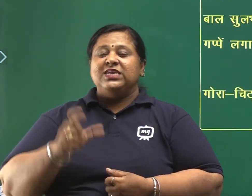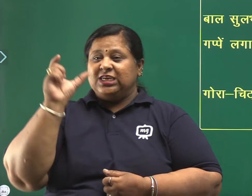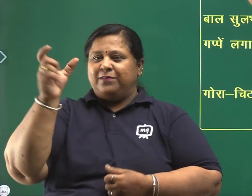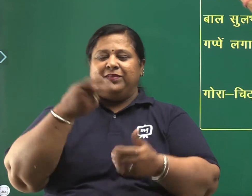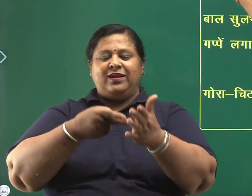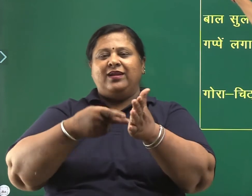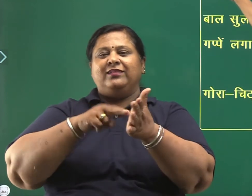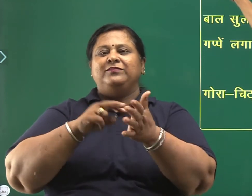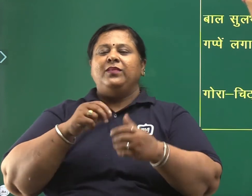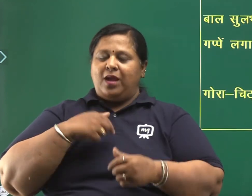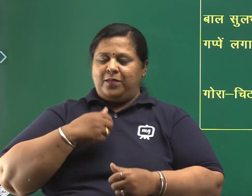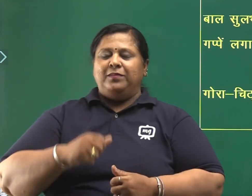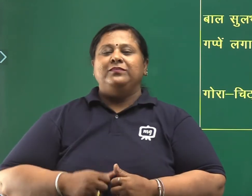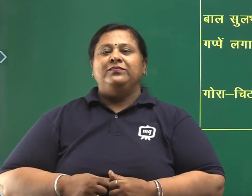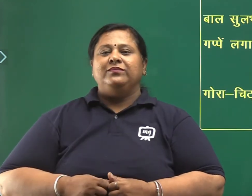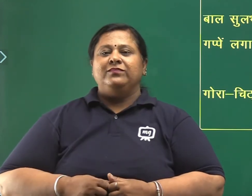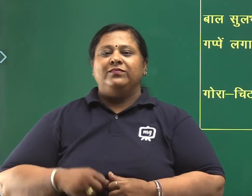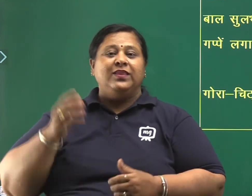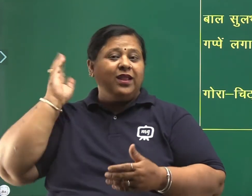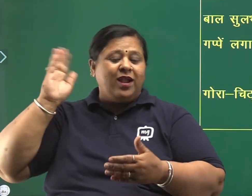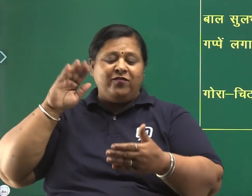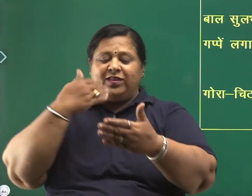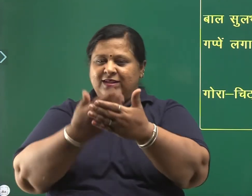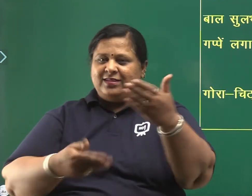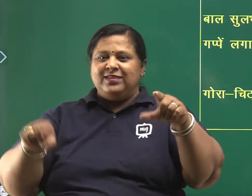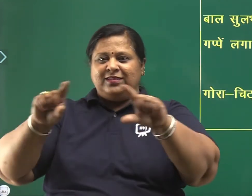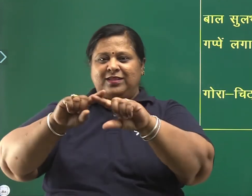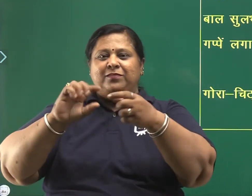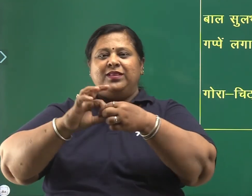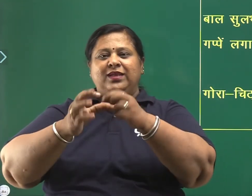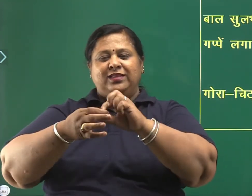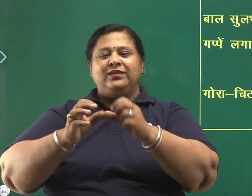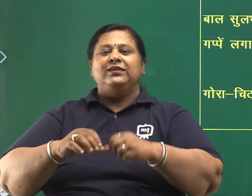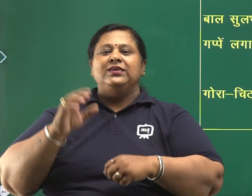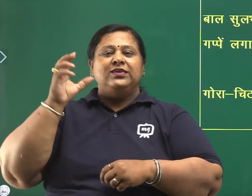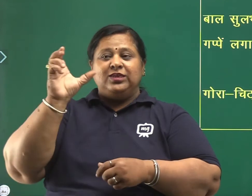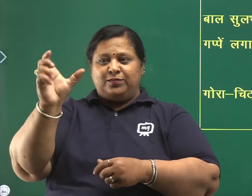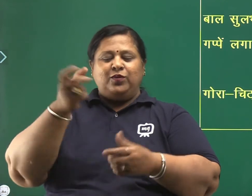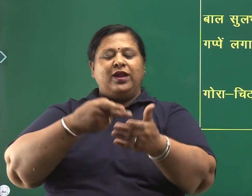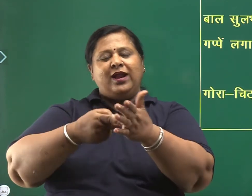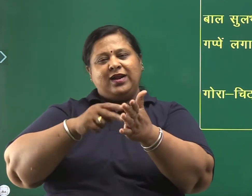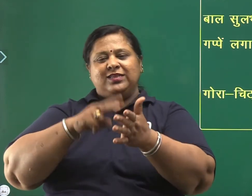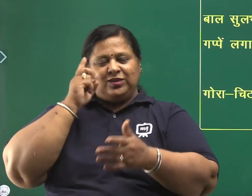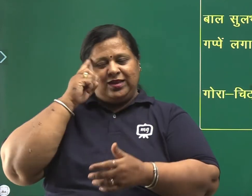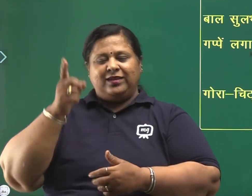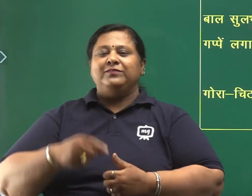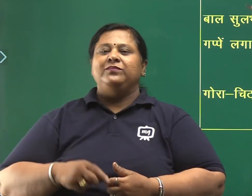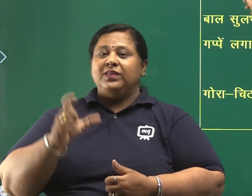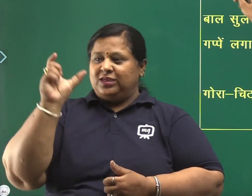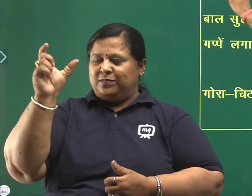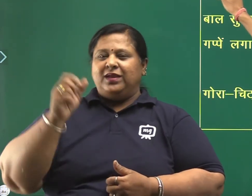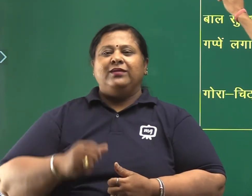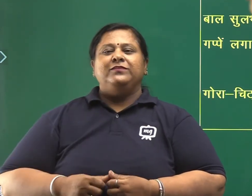शब्दार्थ। अब हम कविता से संबंधित शब्दों के अर्थ जानेंगे। शब्द